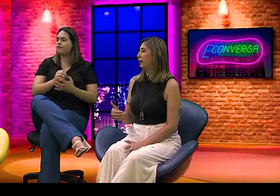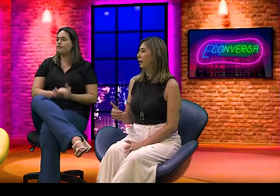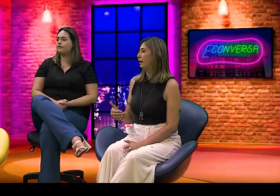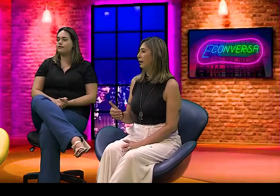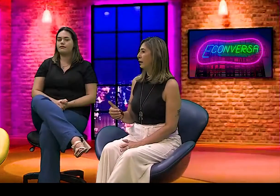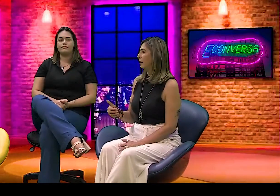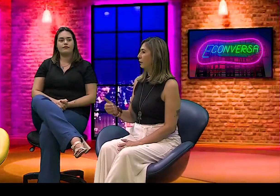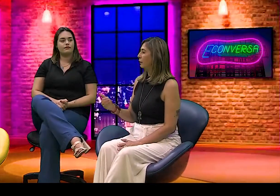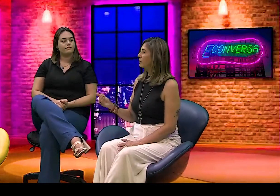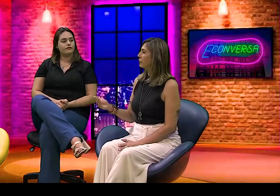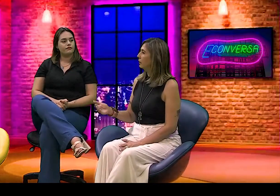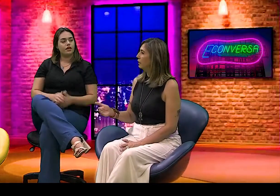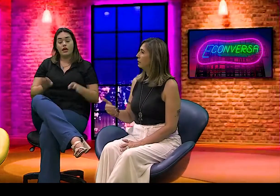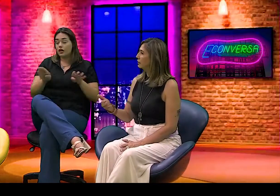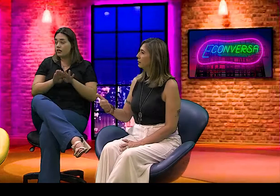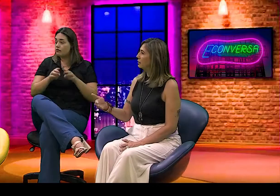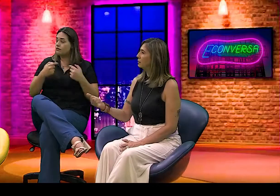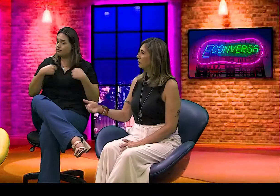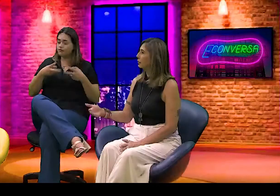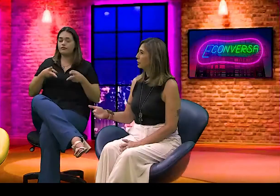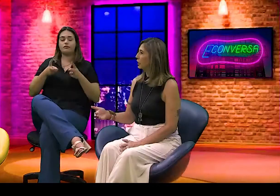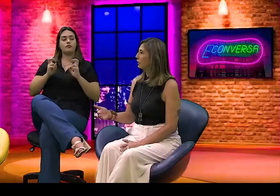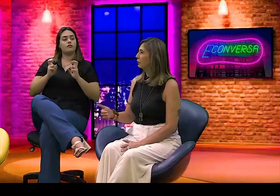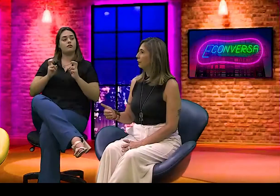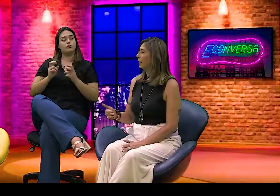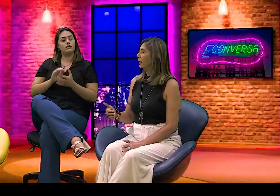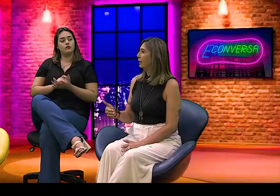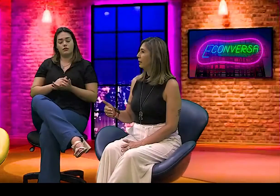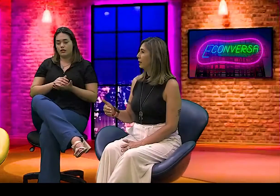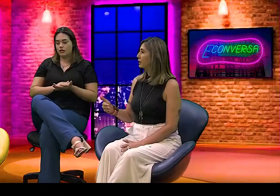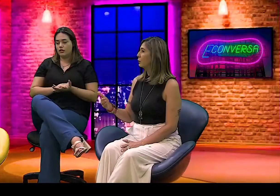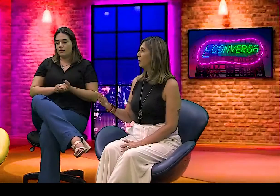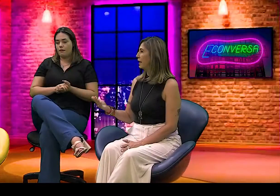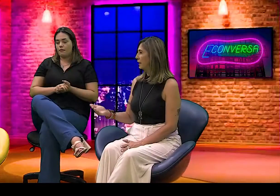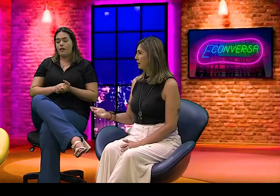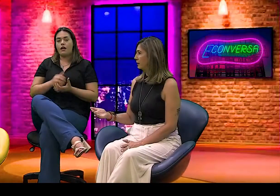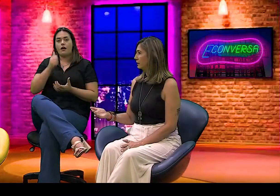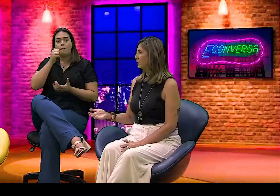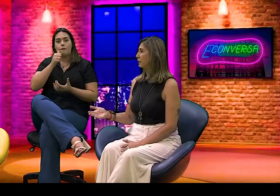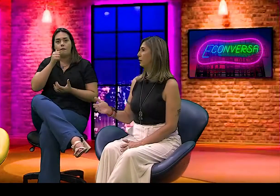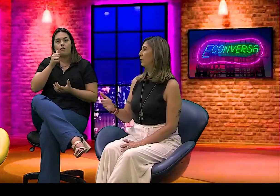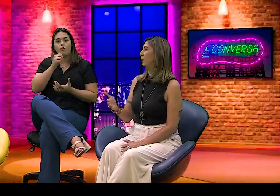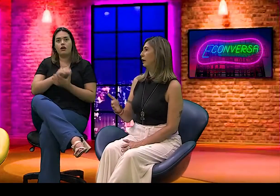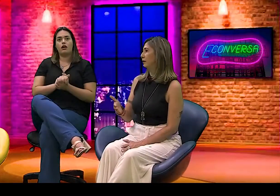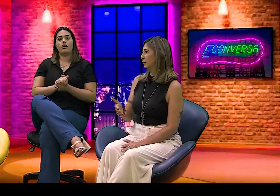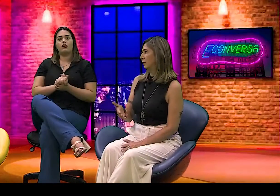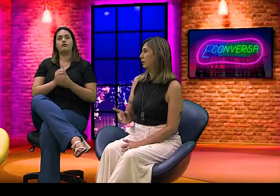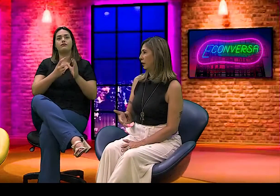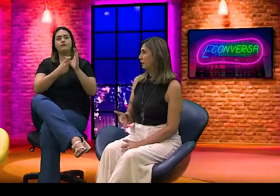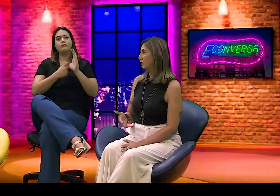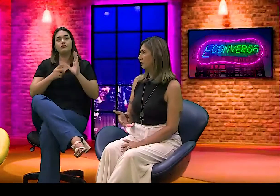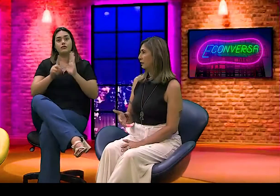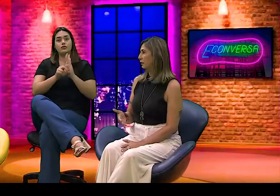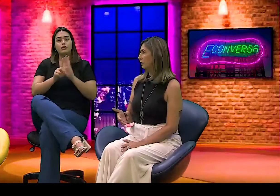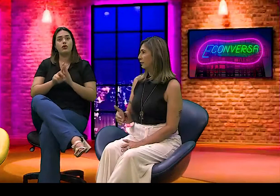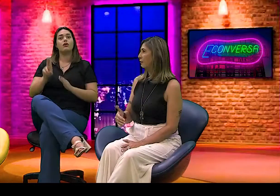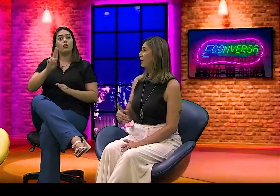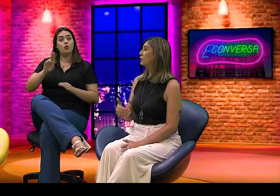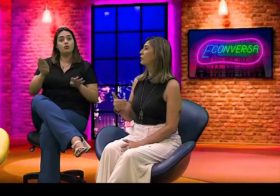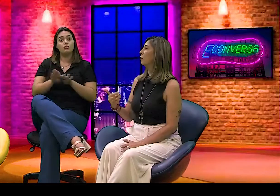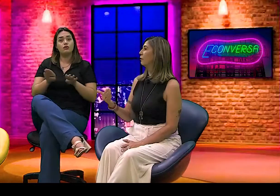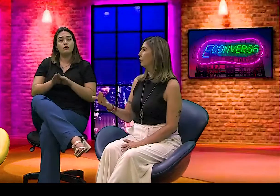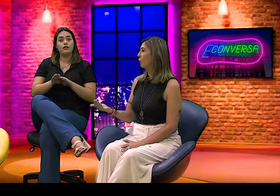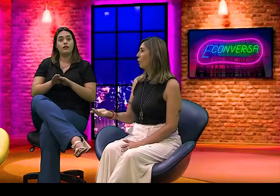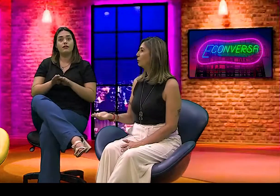também eu percebi nesse trajeto que as mulheres que são dependentes químicas